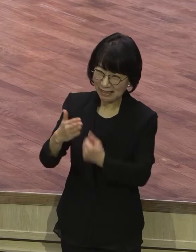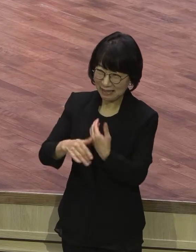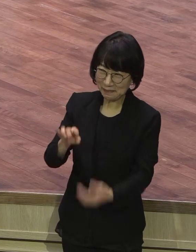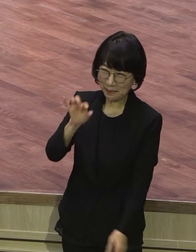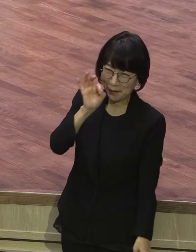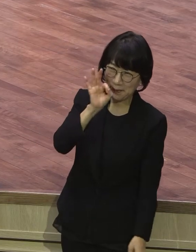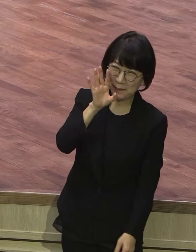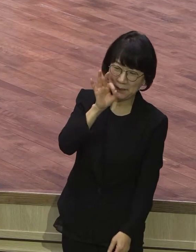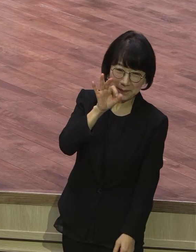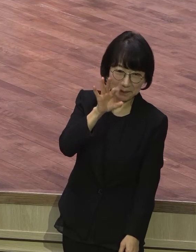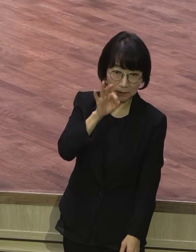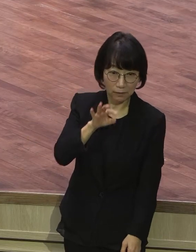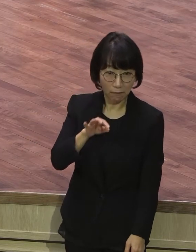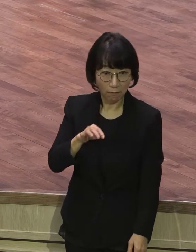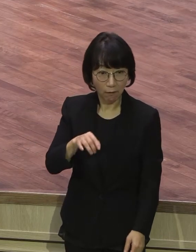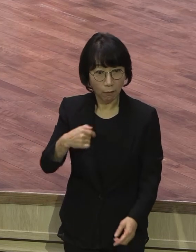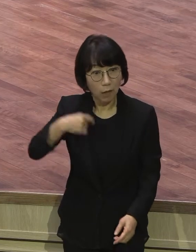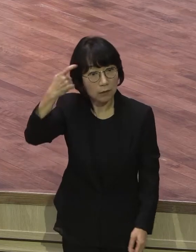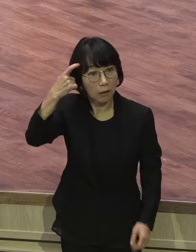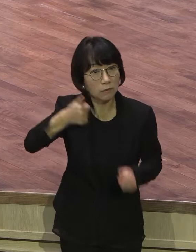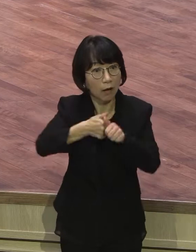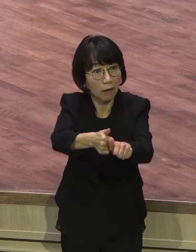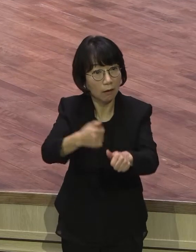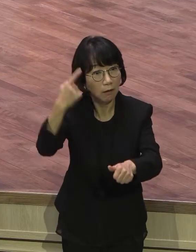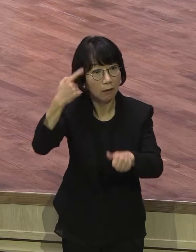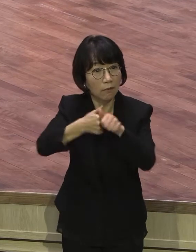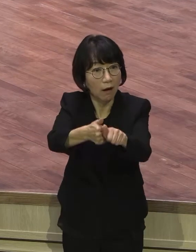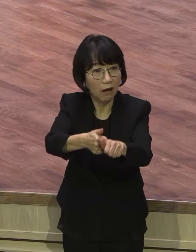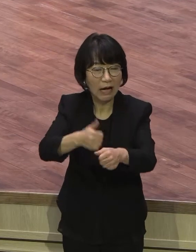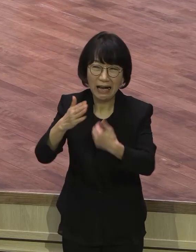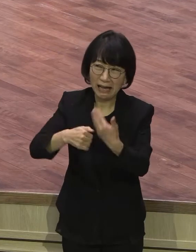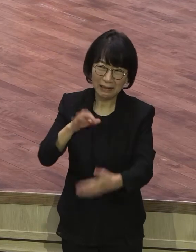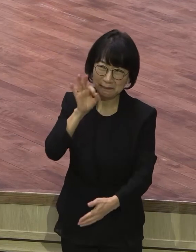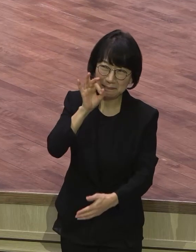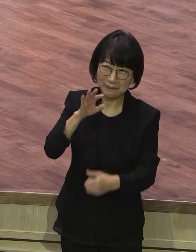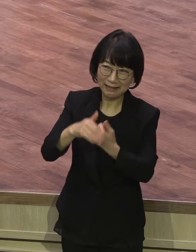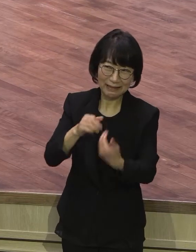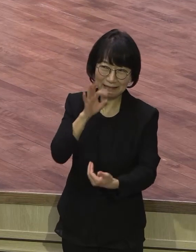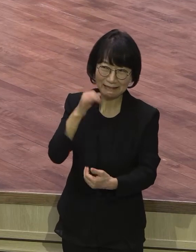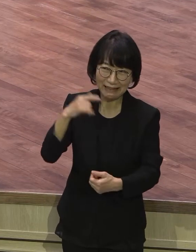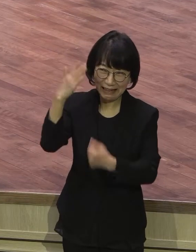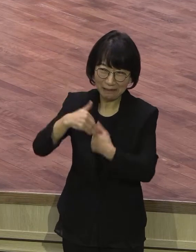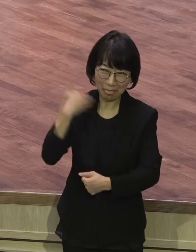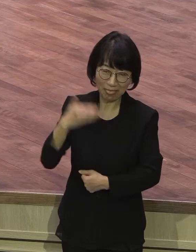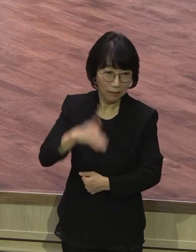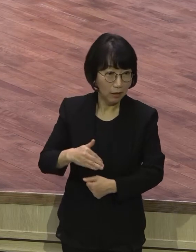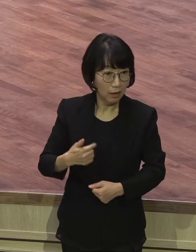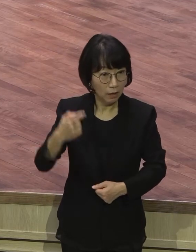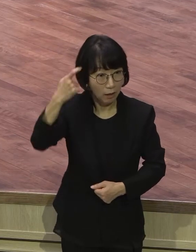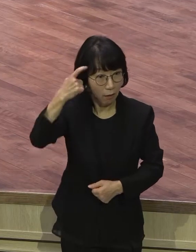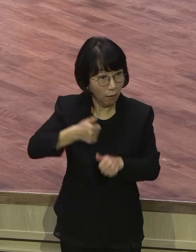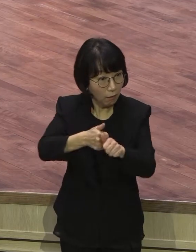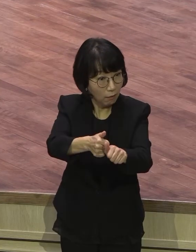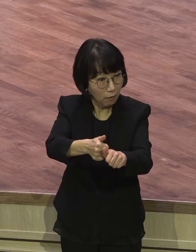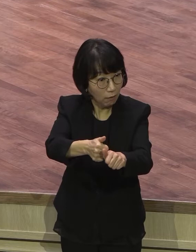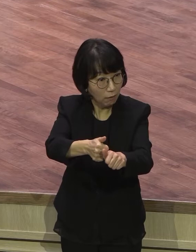하나님을 자기가 딱 가둬놓은 요런 사람들이 있어. 참 어리석죠. 하나님을 자기 생각 속에 딱 가둬놔.